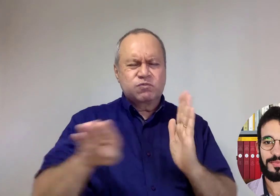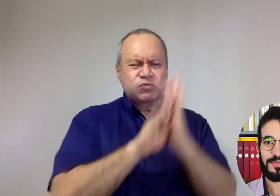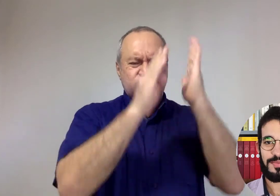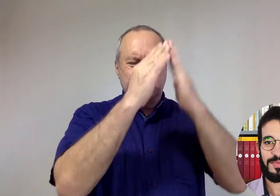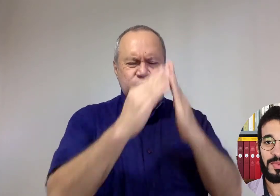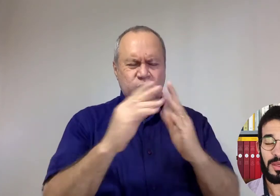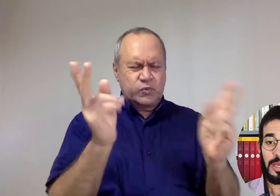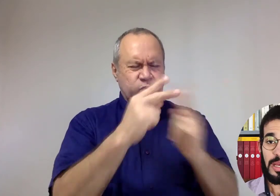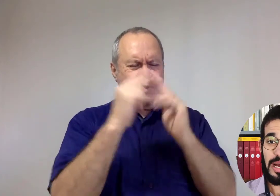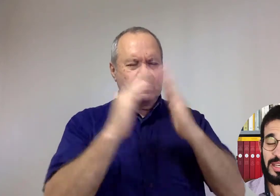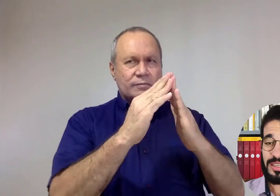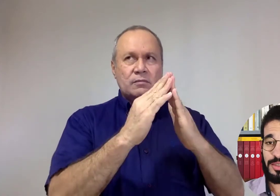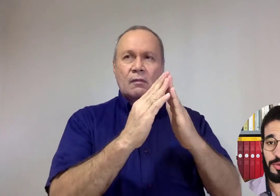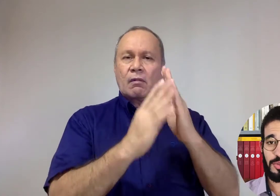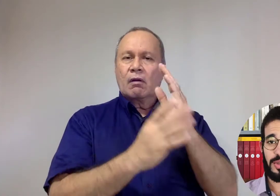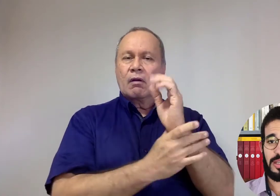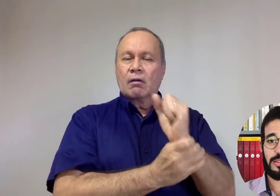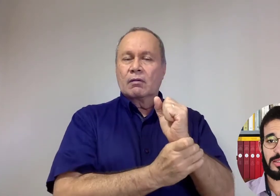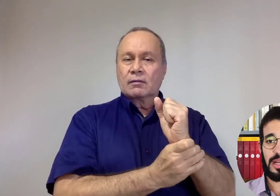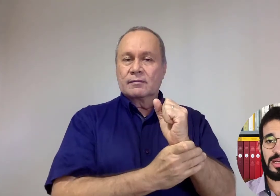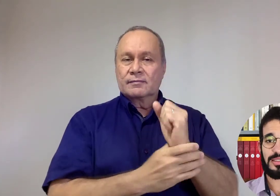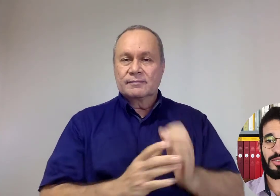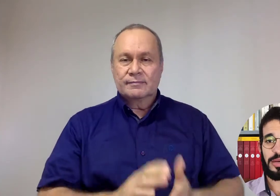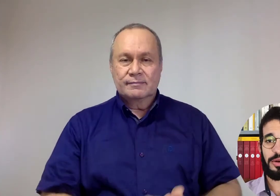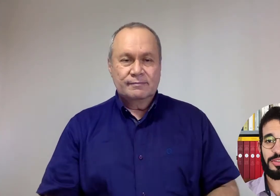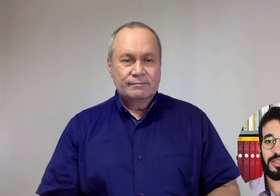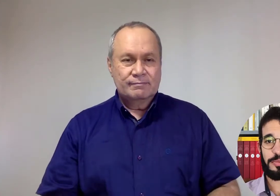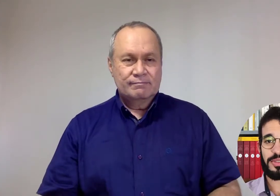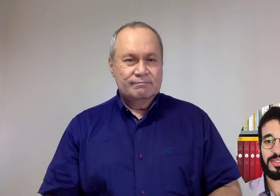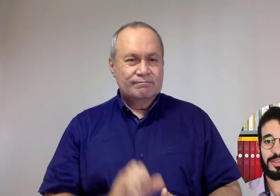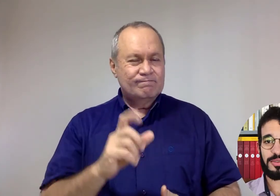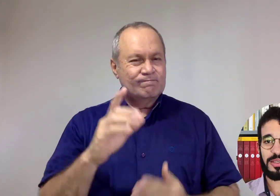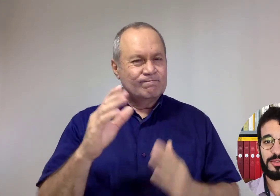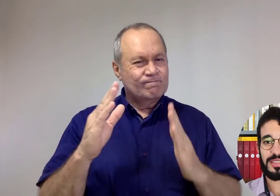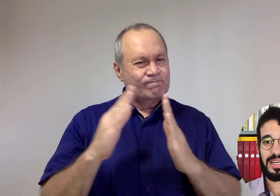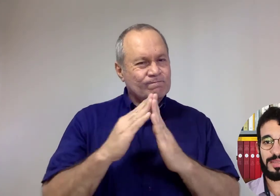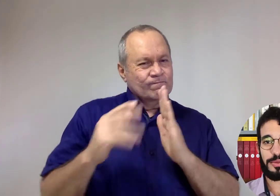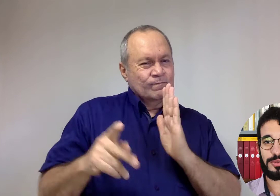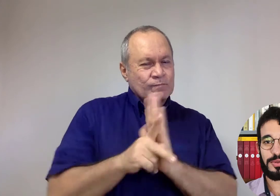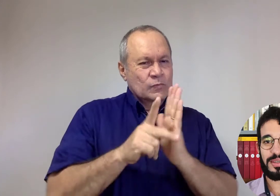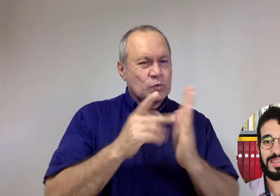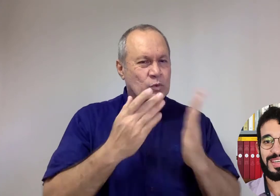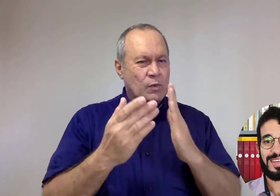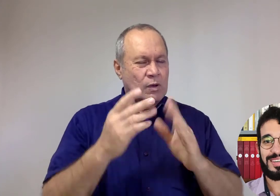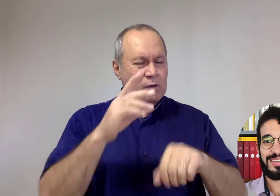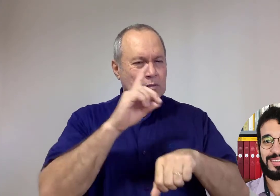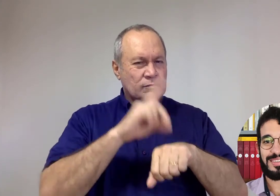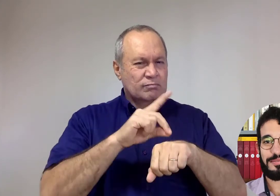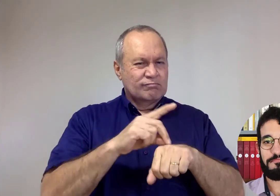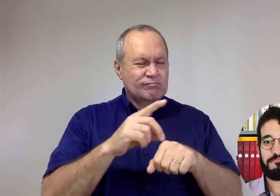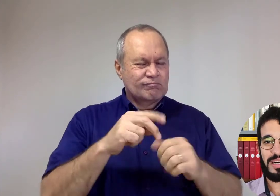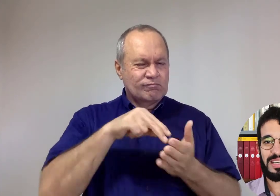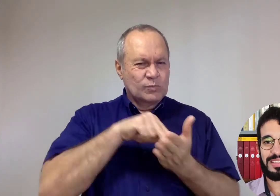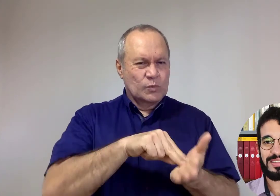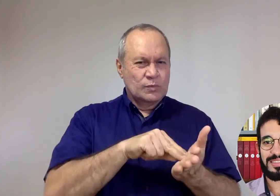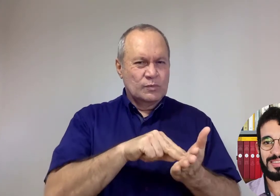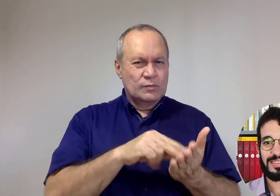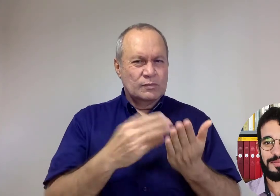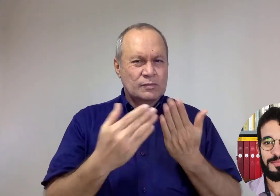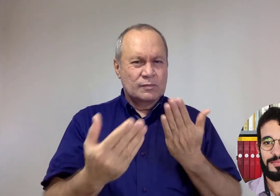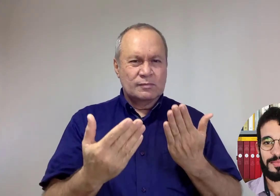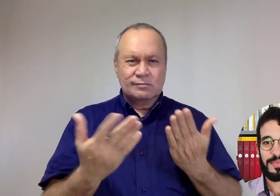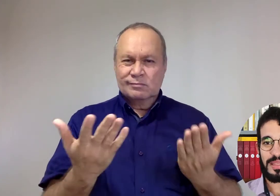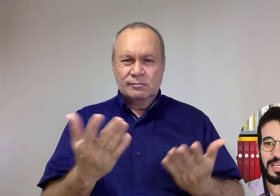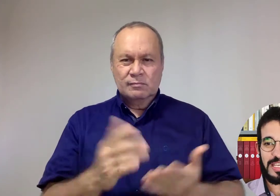intempéries. Aquele que constrói a casa sobre a rocha pode não ser considerado a pessoa